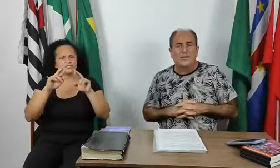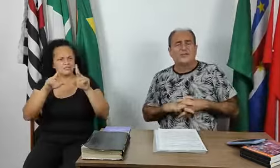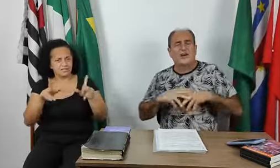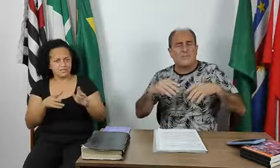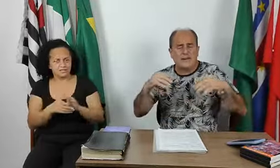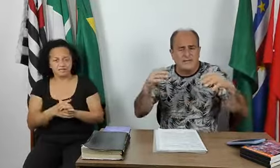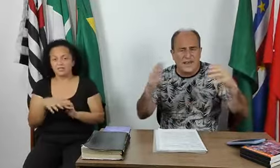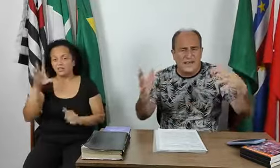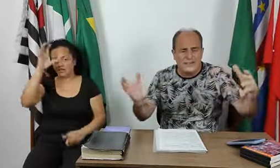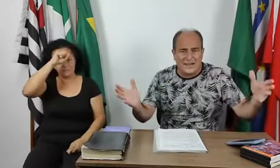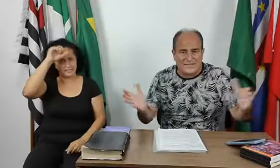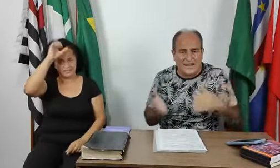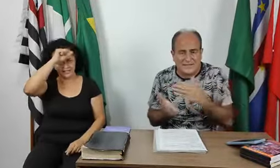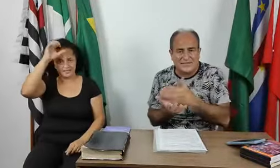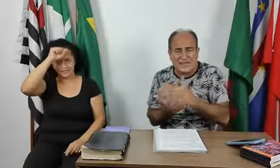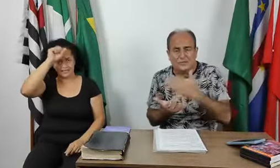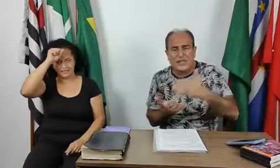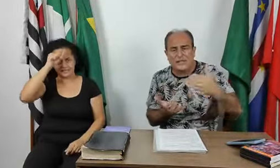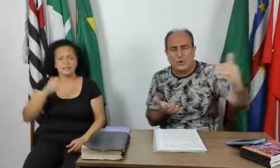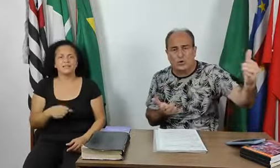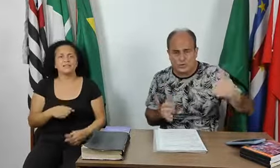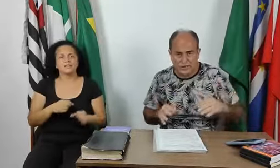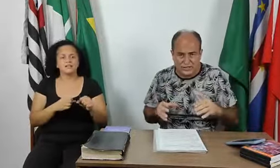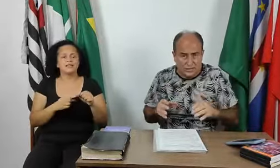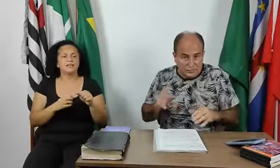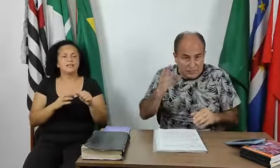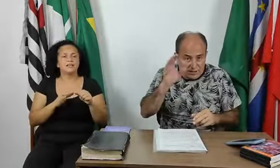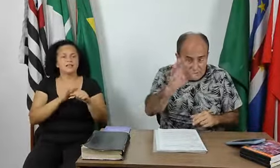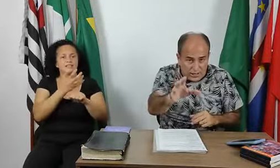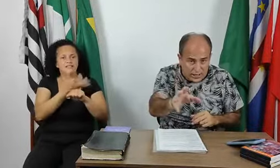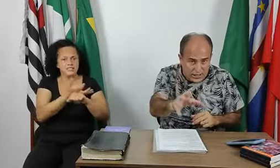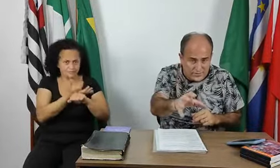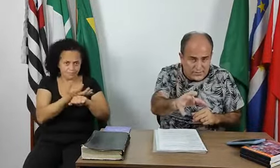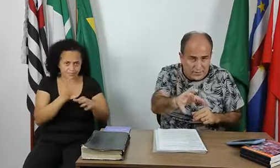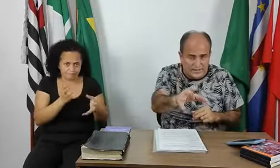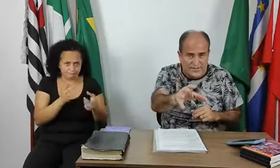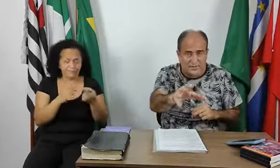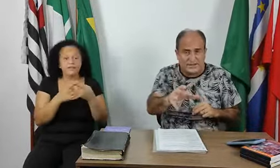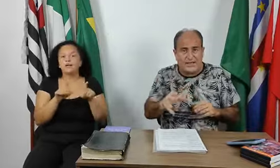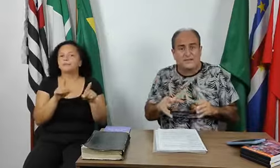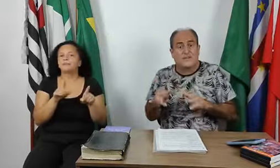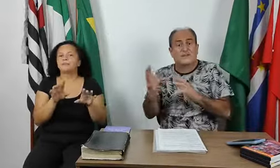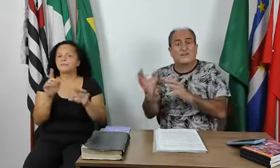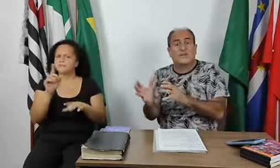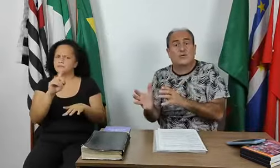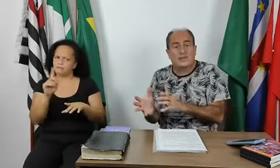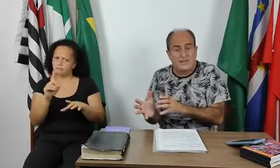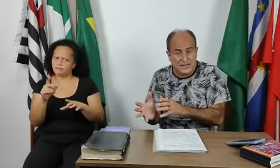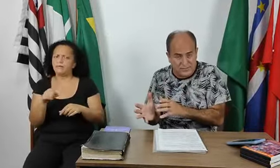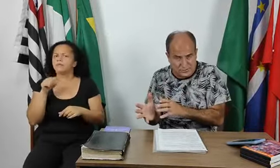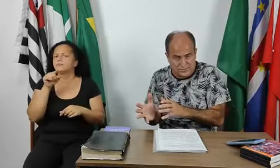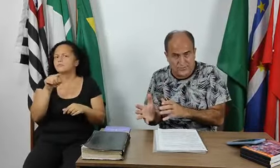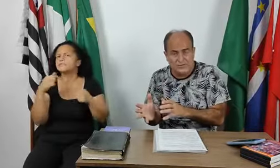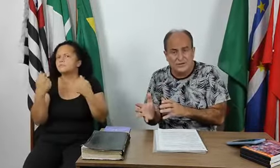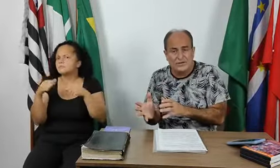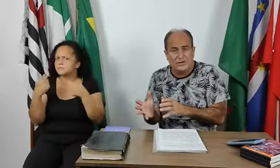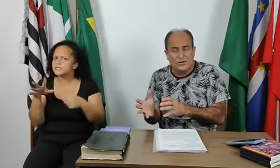eclesiologia, você vai aprender várias matérias dentro da teologia. Mas não são essas matérias que vão fazer você conhecer a